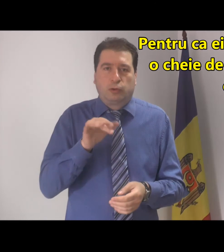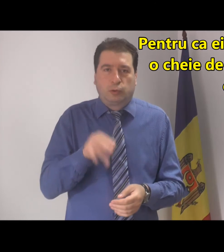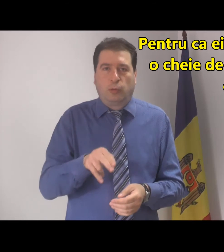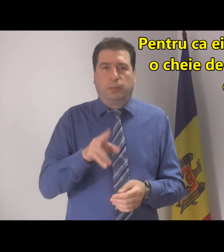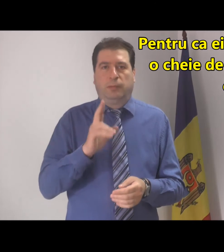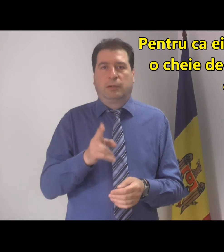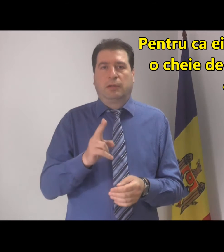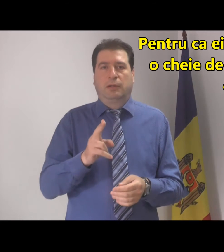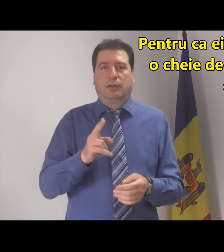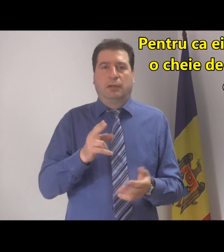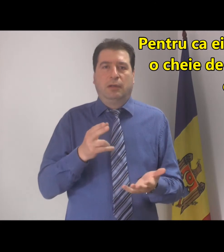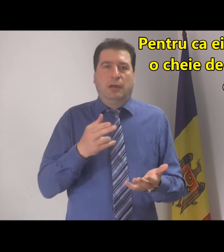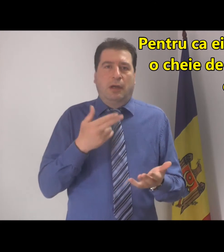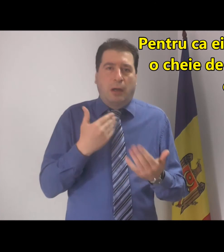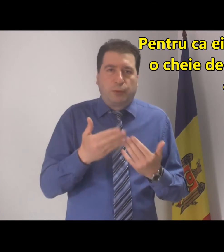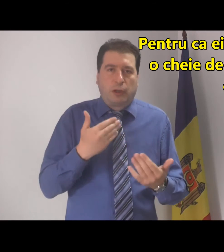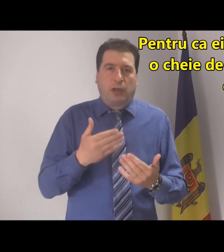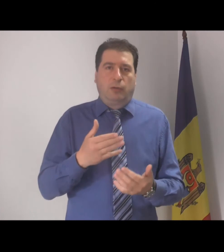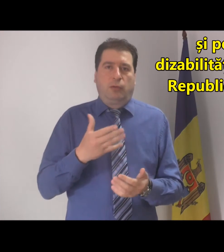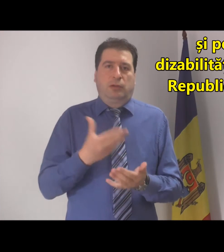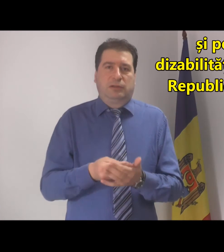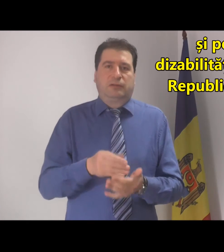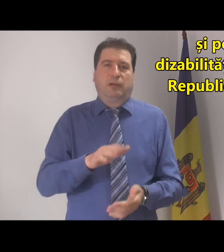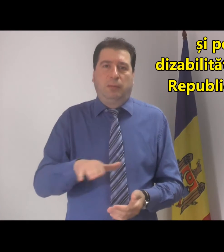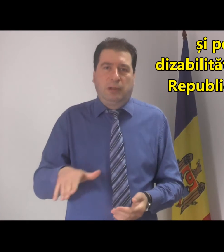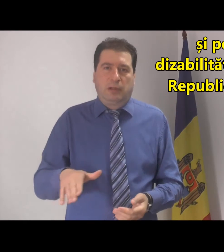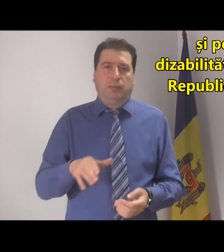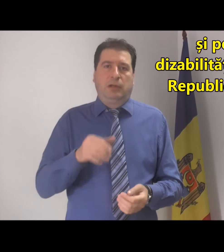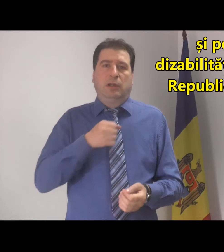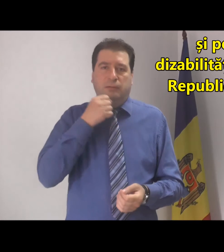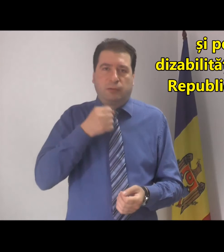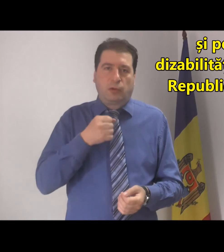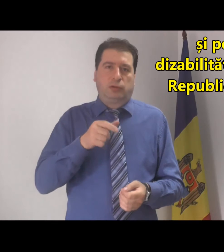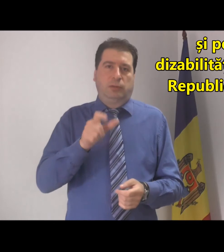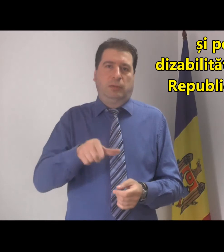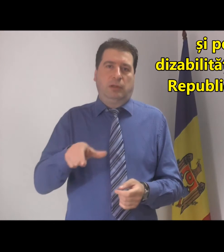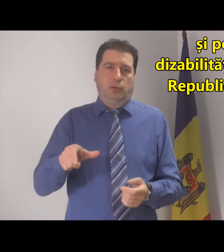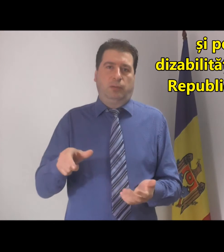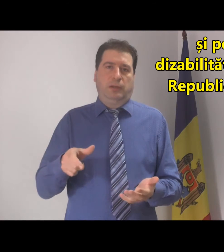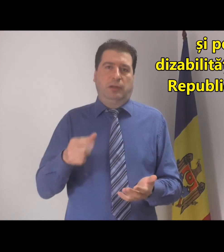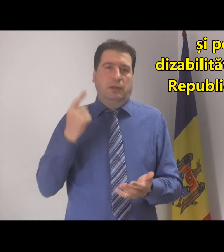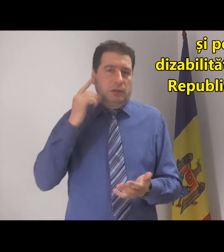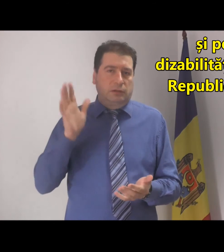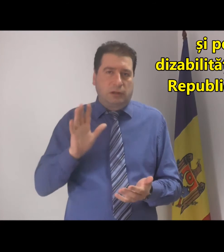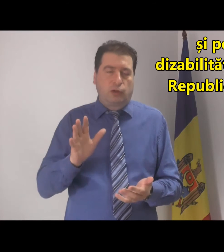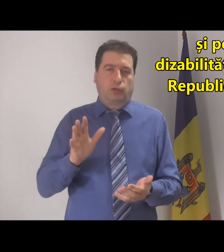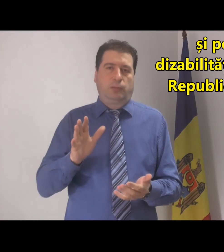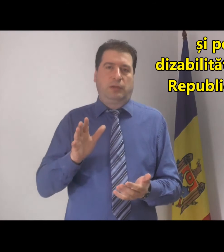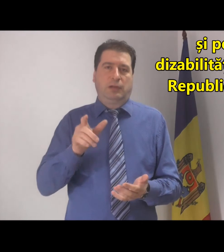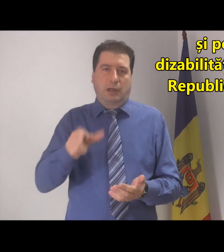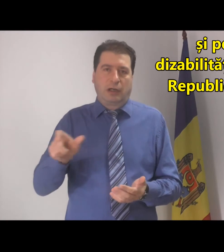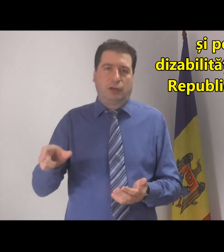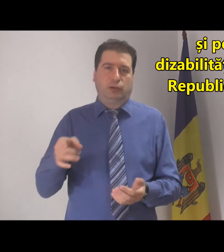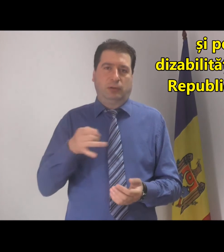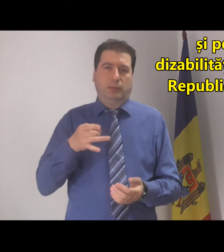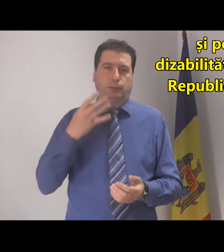доступ к общению со своими детьми и взрослыми людьми, настоящими гражданами